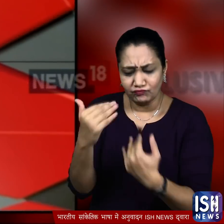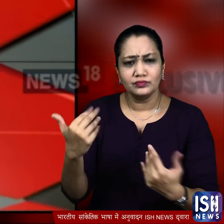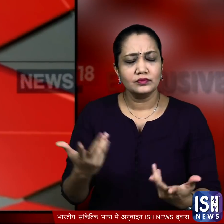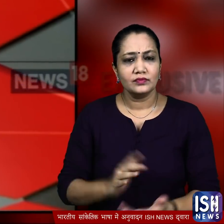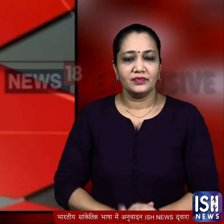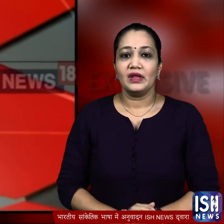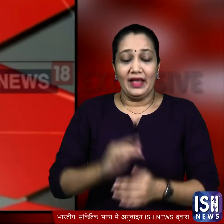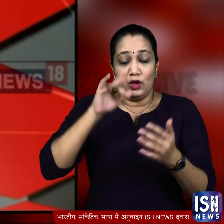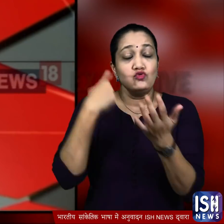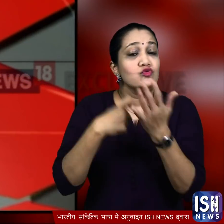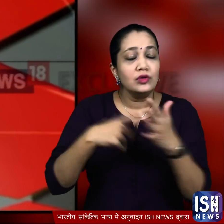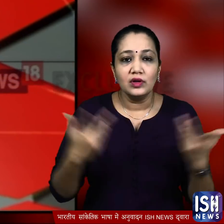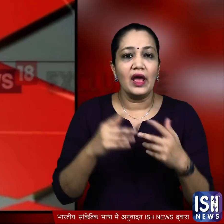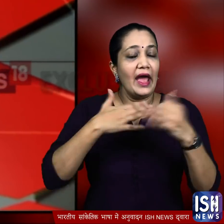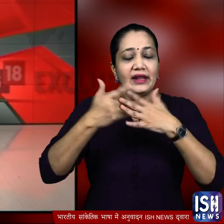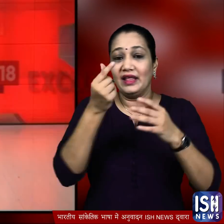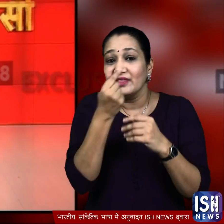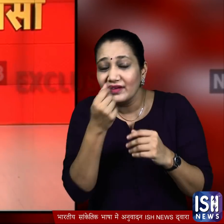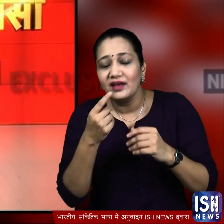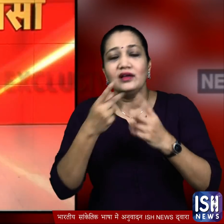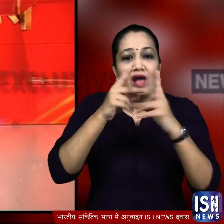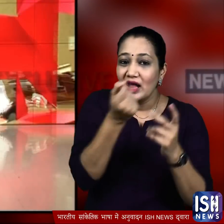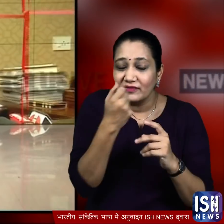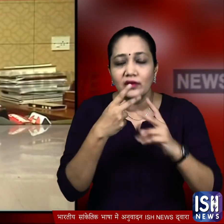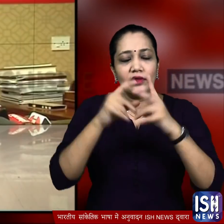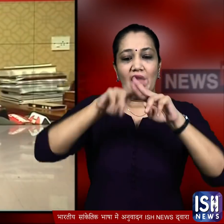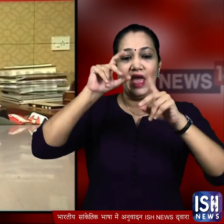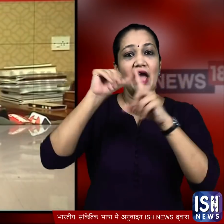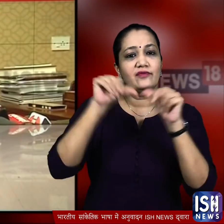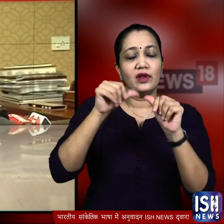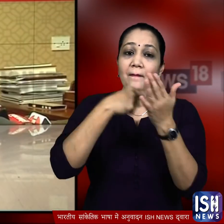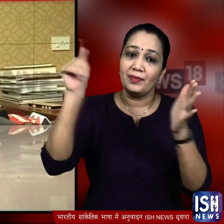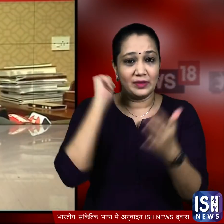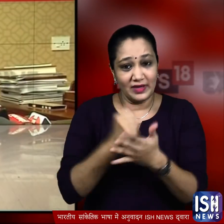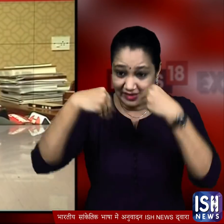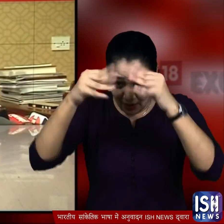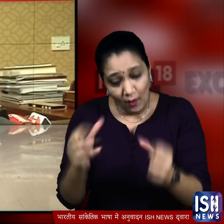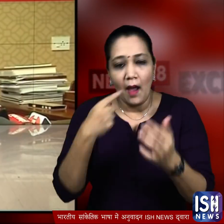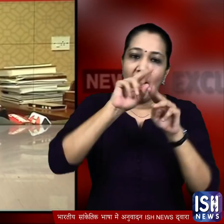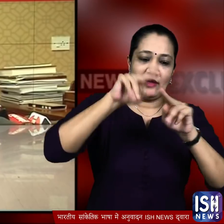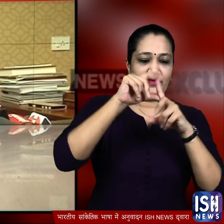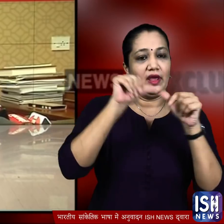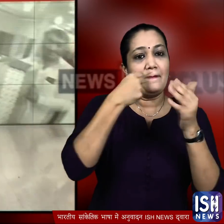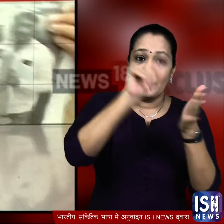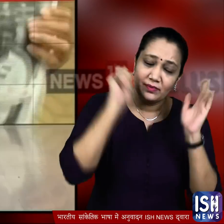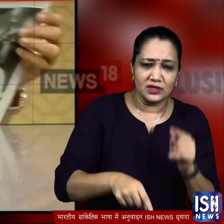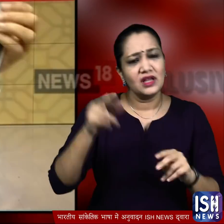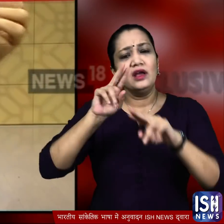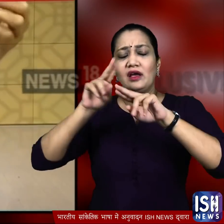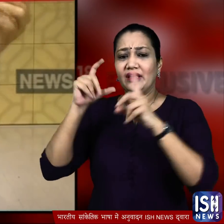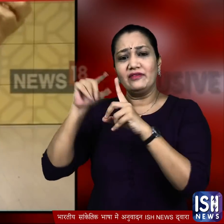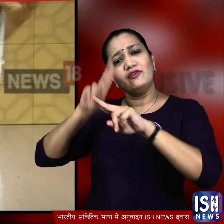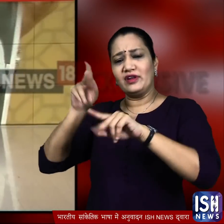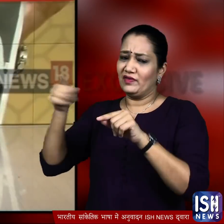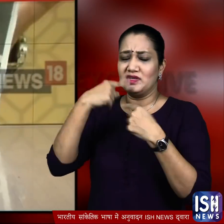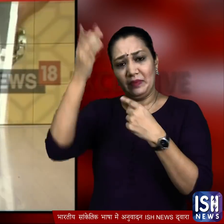के मुताबिक राज्य में कोई भी दवा बेचने के लिए फूड एंड ड्रग्स एडमिनिस्ट्रेशन विभाग की मंजूरी जरूरी है। खुद देवेंद्र